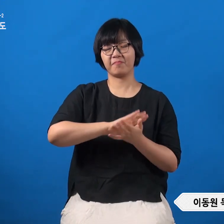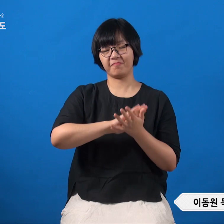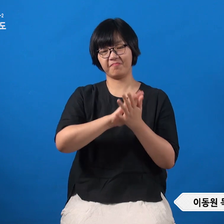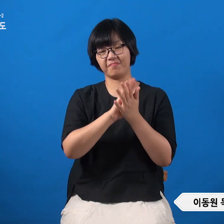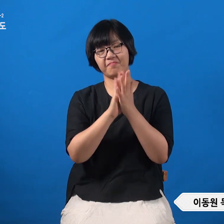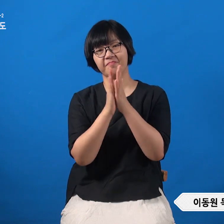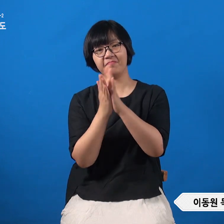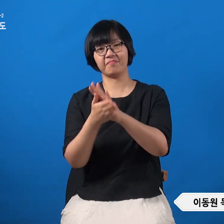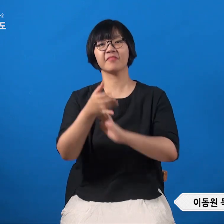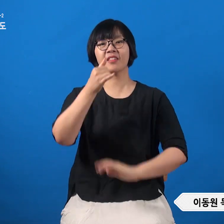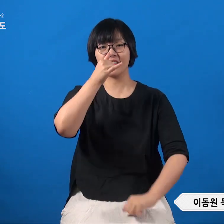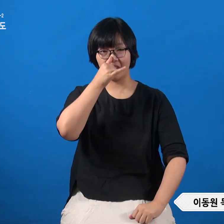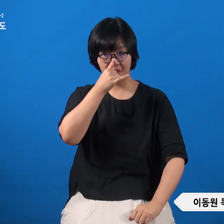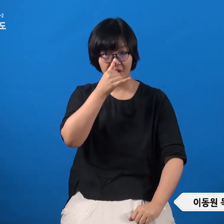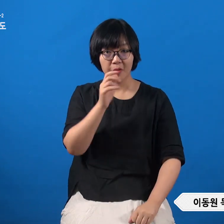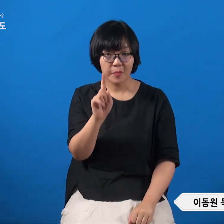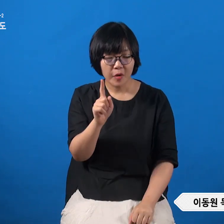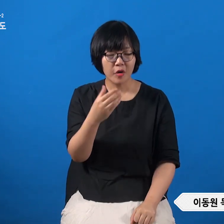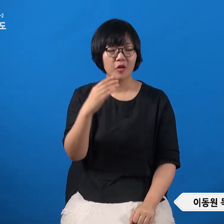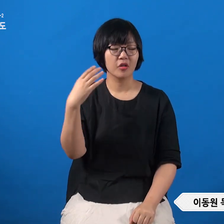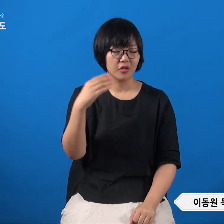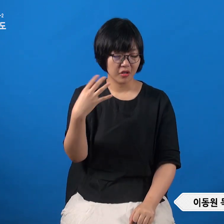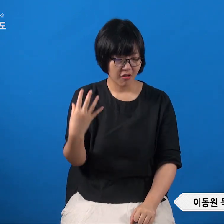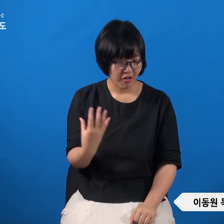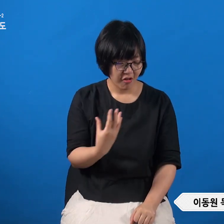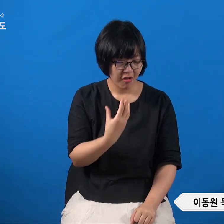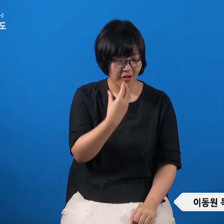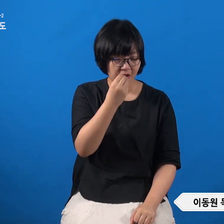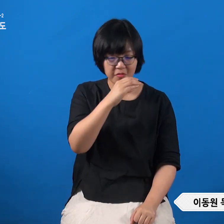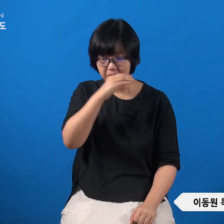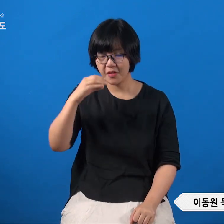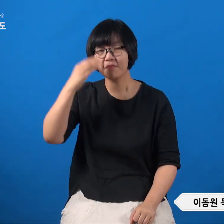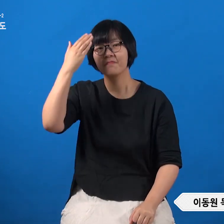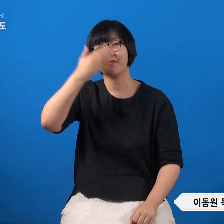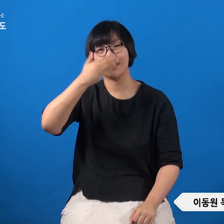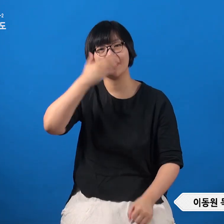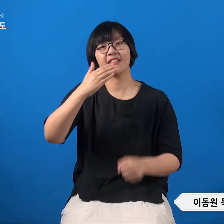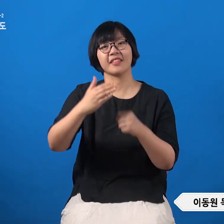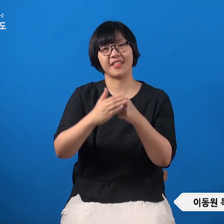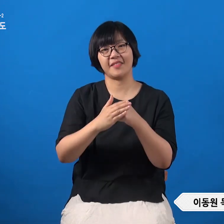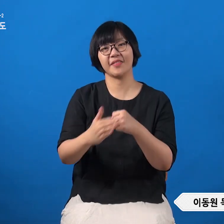나를 경건하고 단정한 사람 되게 하기 때문입니다.